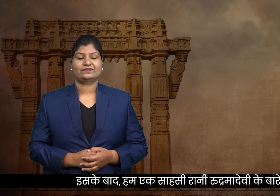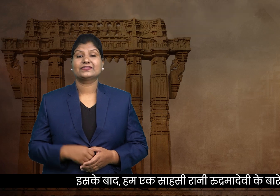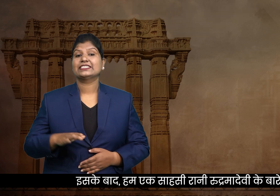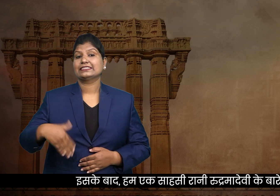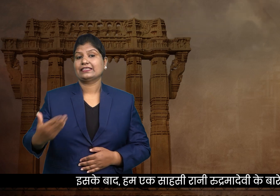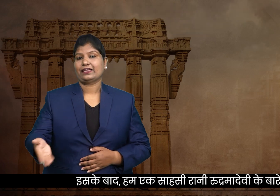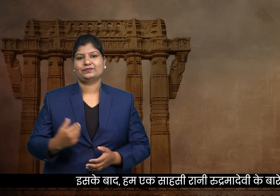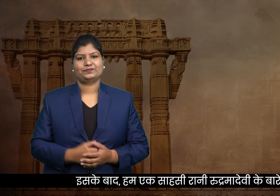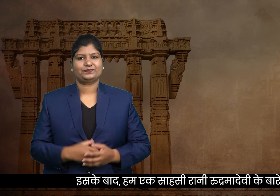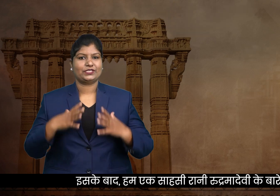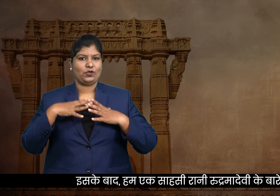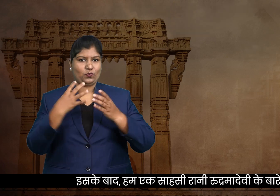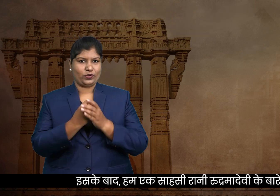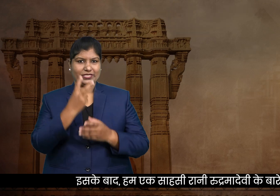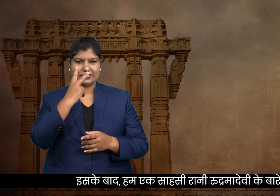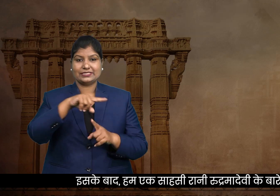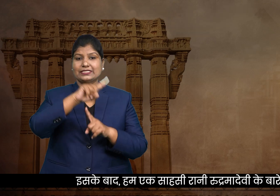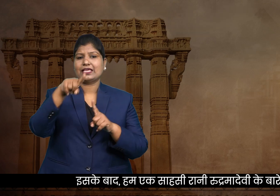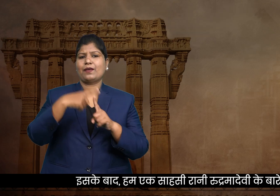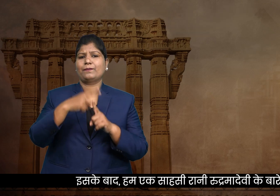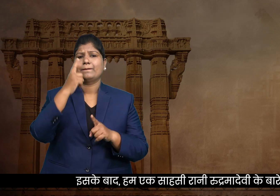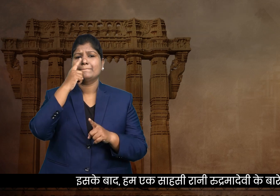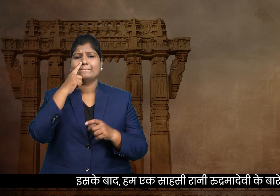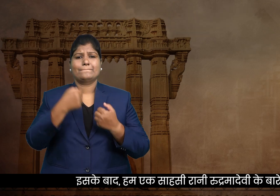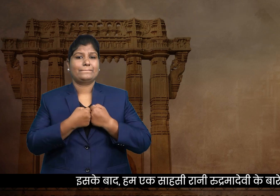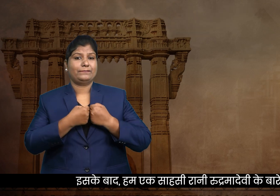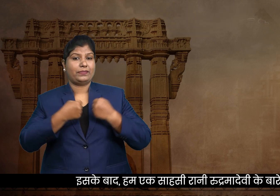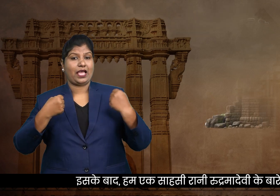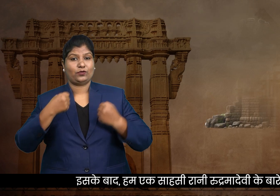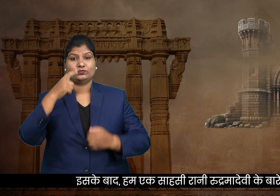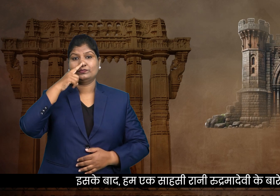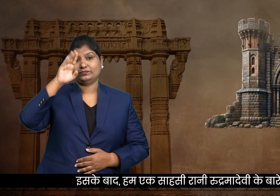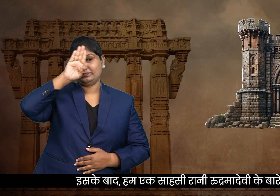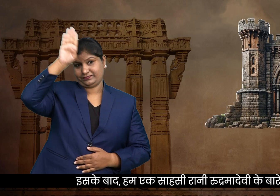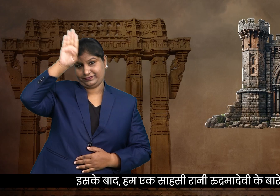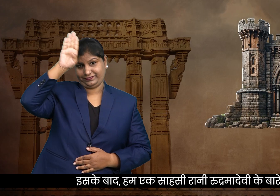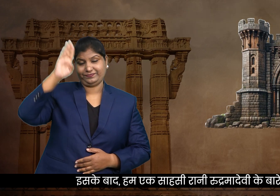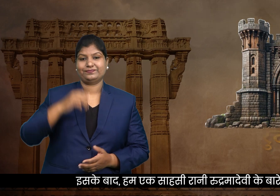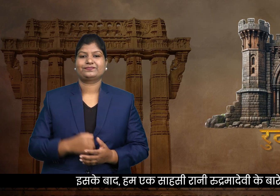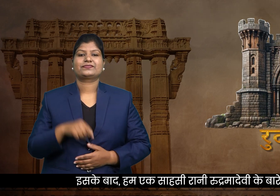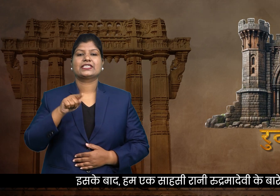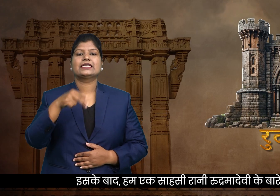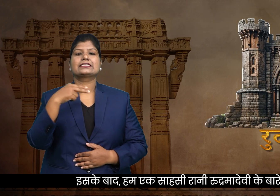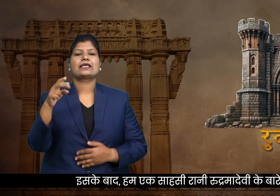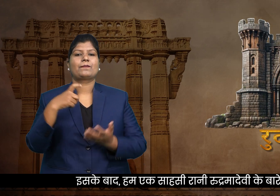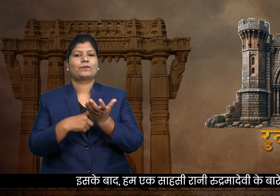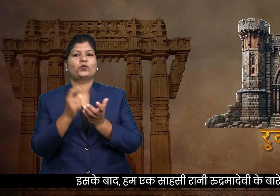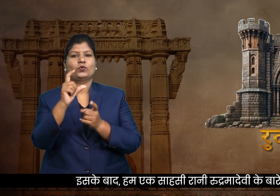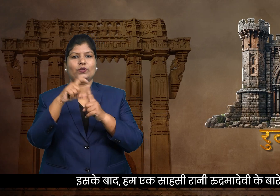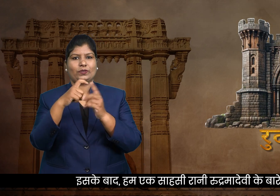इसके बाद हम एक साहसी रानी रुद्रमा देवी के बारे में जानेंगे।